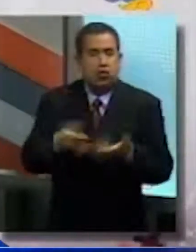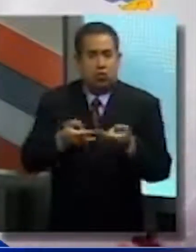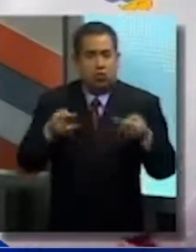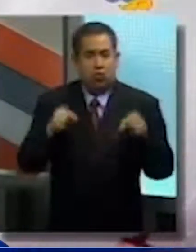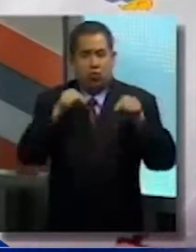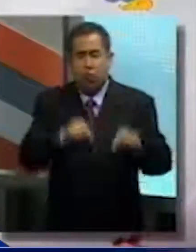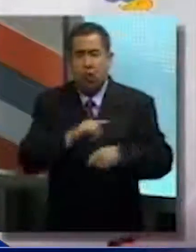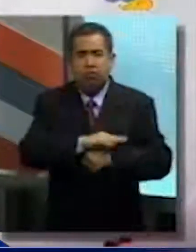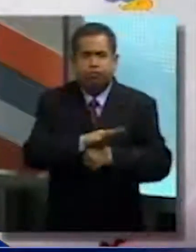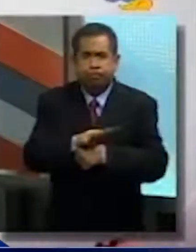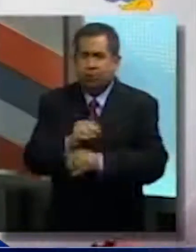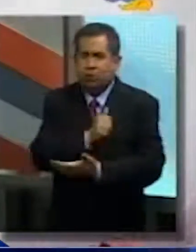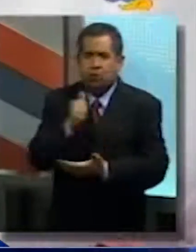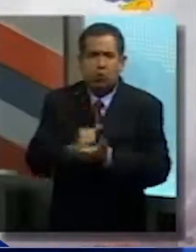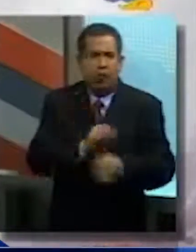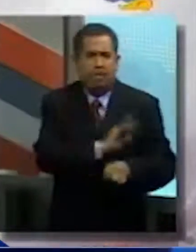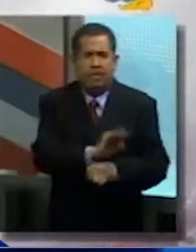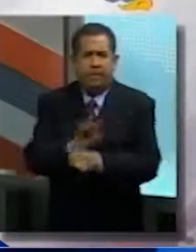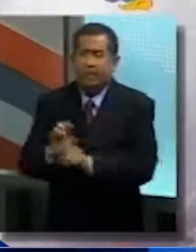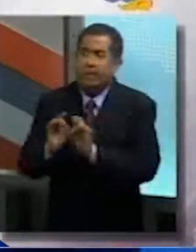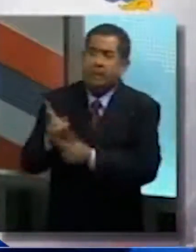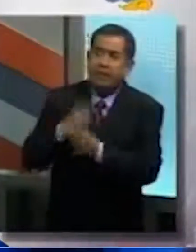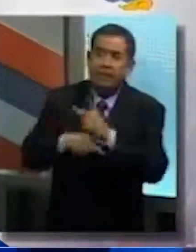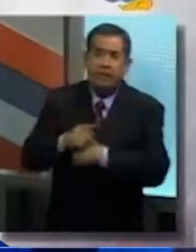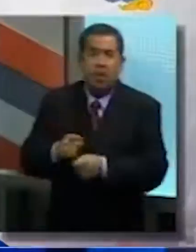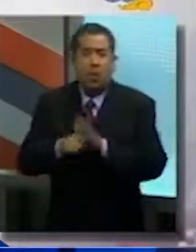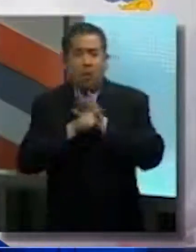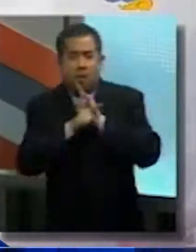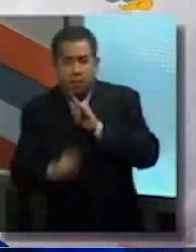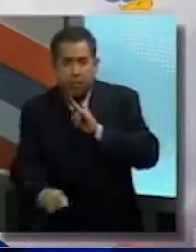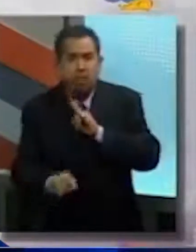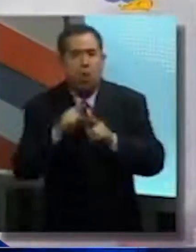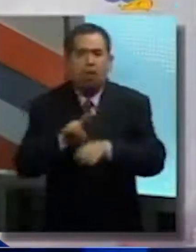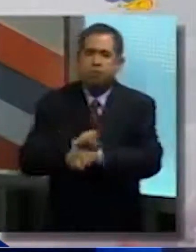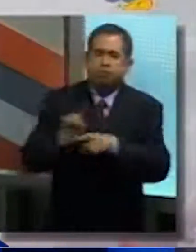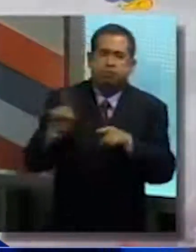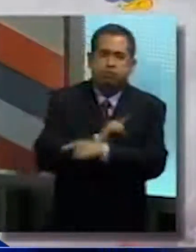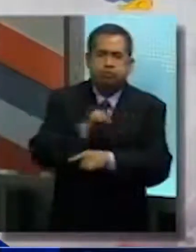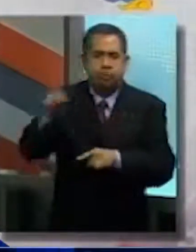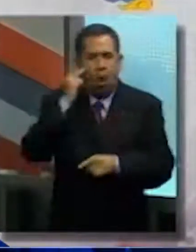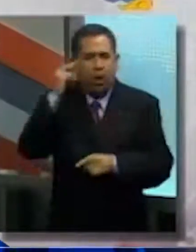a sus principales ciudades en caso de un ataque militar por parte de Corea del Norte.